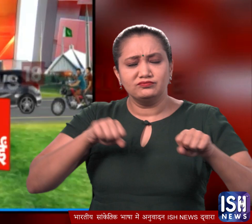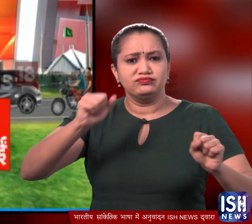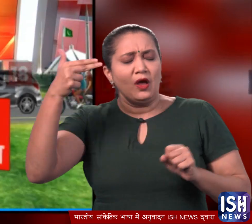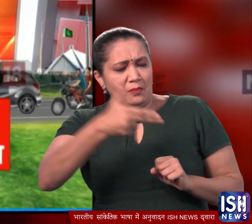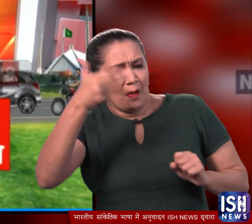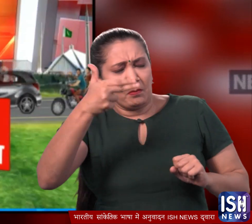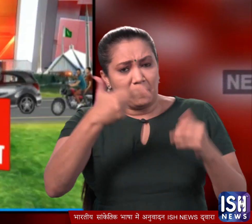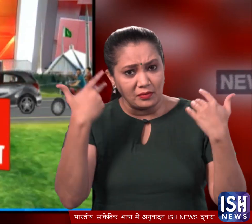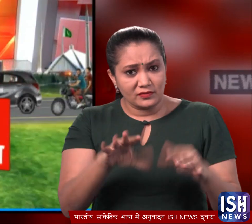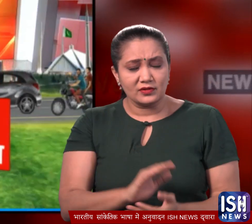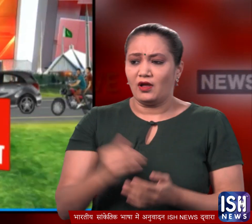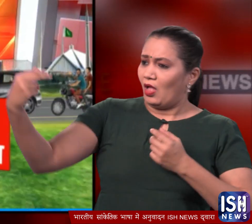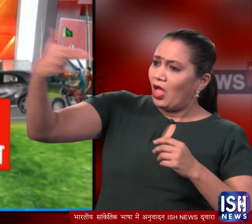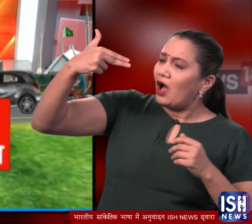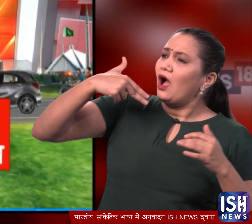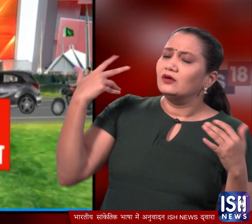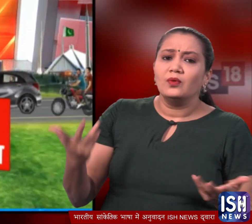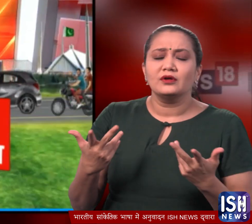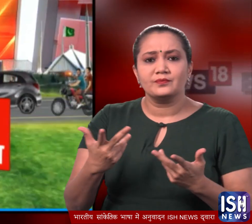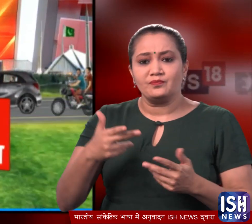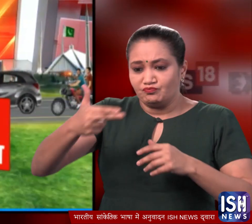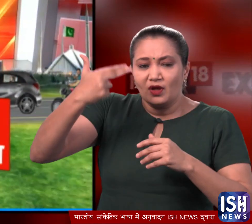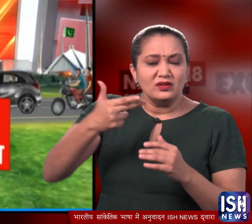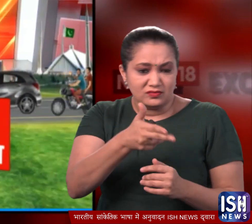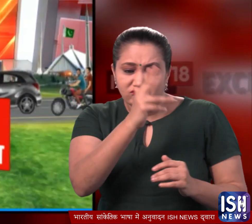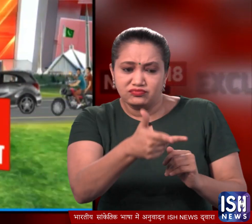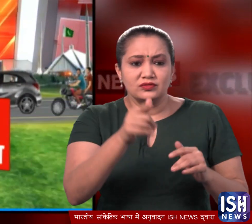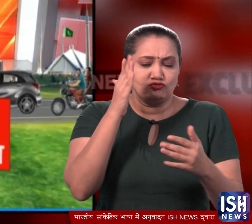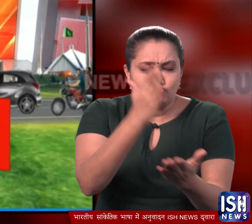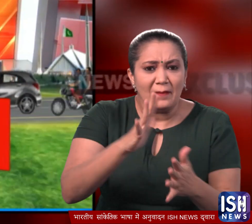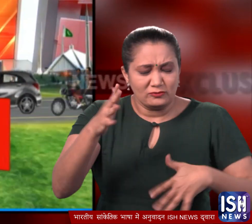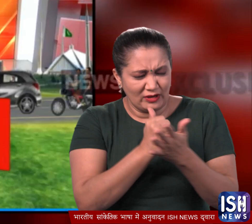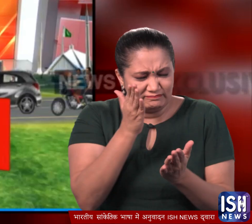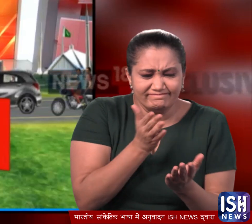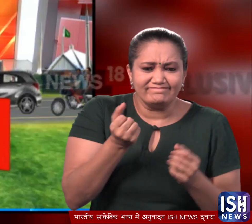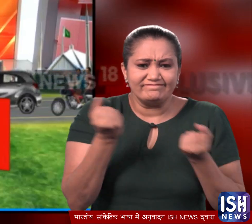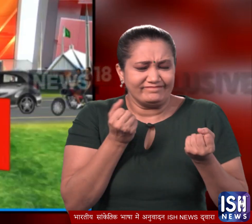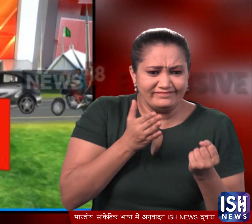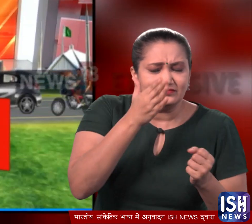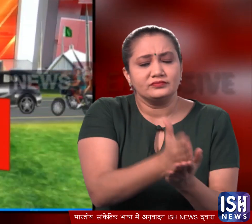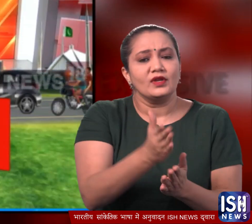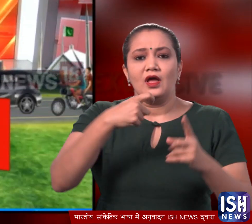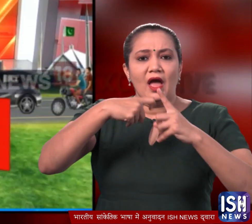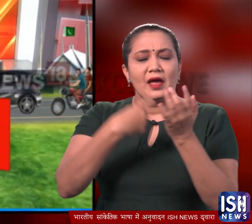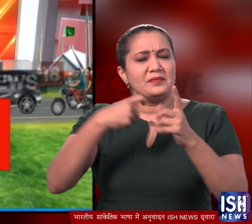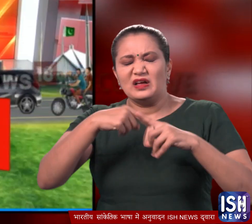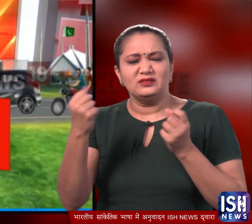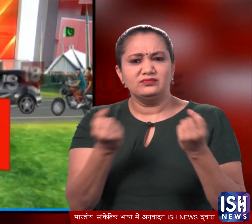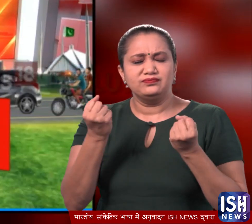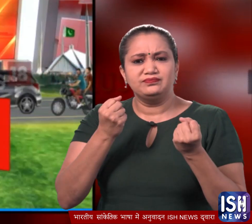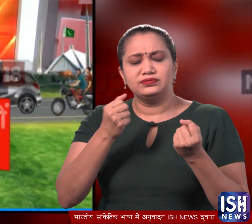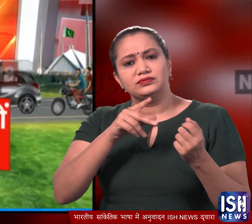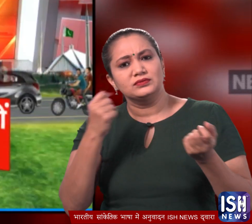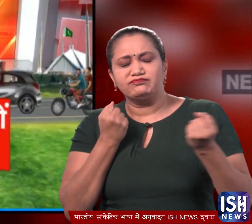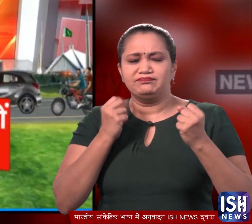नहीं, फायरिंग के बाद बंदूक के दम पर उनकी गाड़ी को रोकने की भी कोशिश की गई। हालांकि रेहम खान किसी तरह अपनी गाड़ी बदलकर वहां से बच निकली,